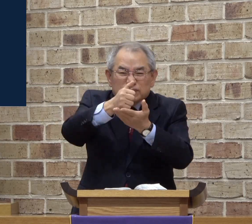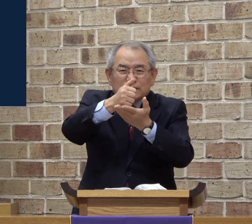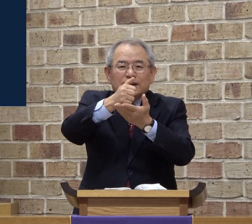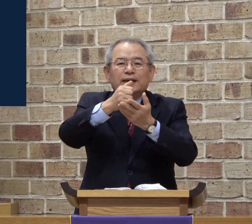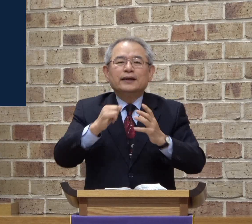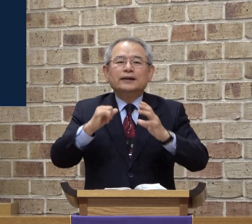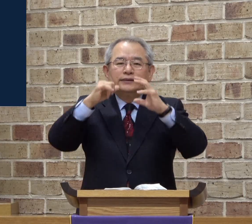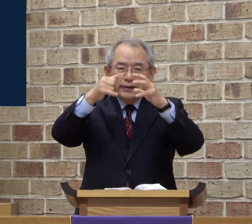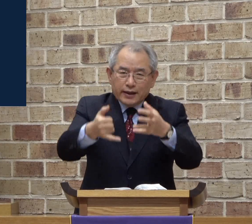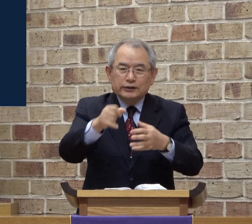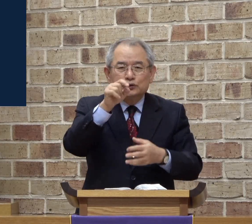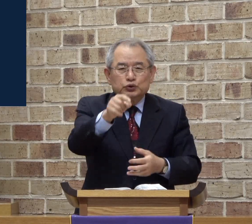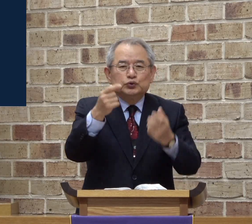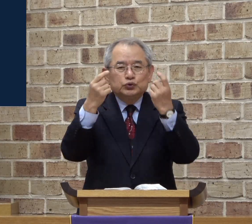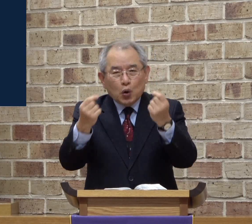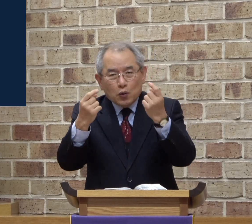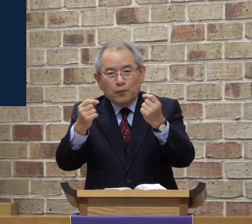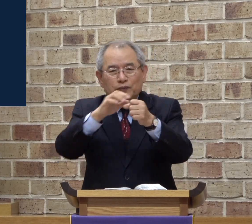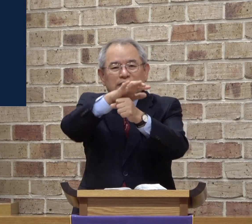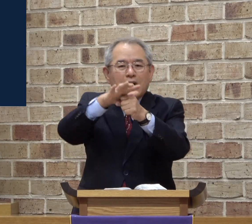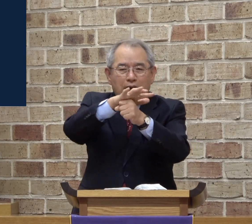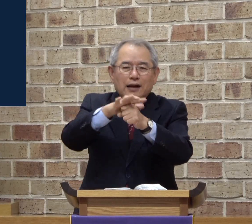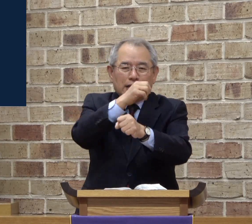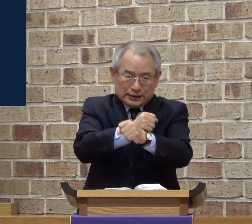믿음을 깨닫고 세례 받고